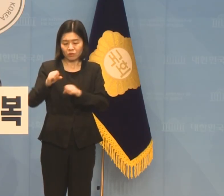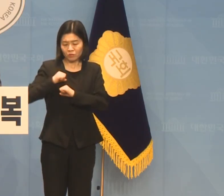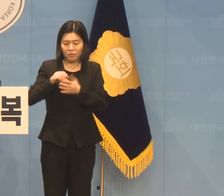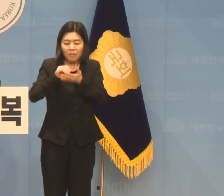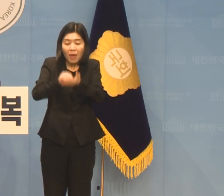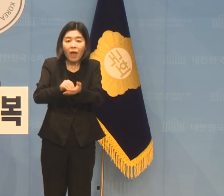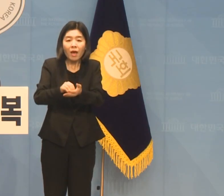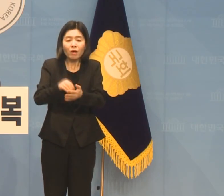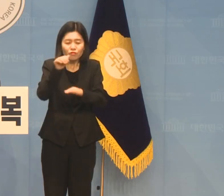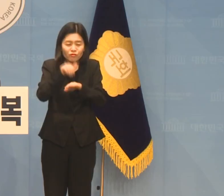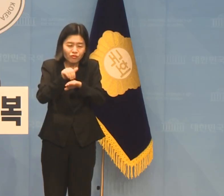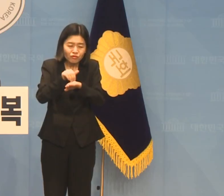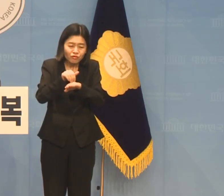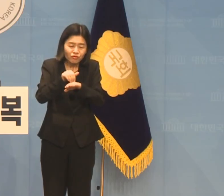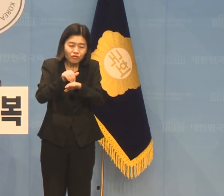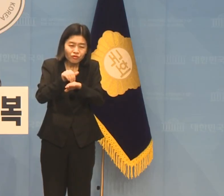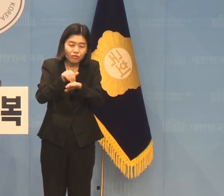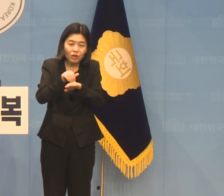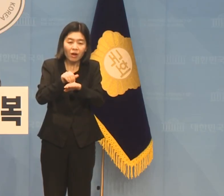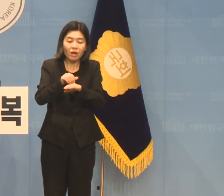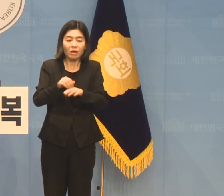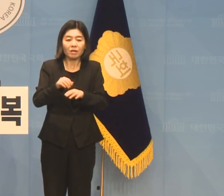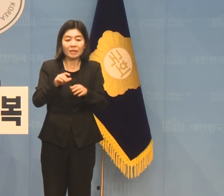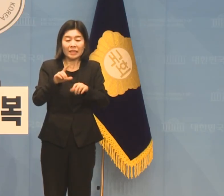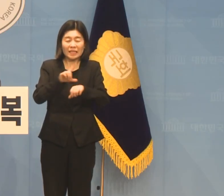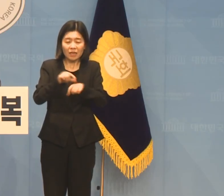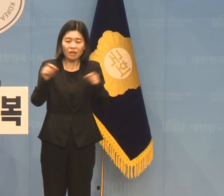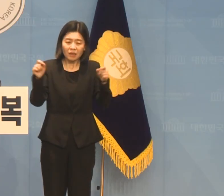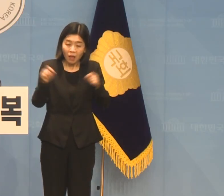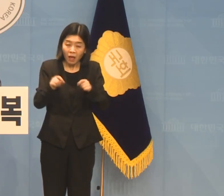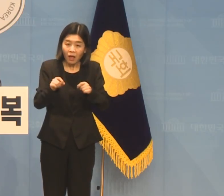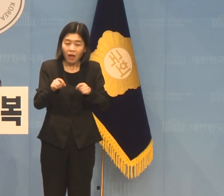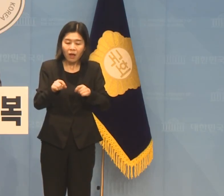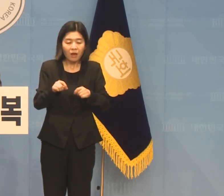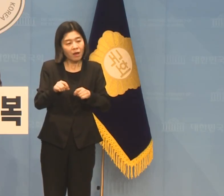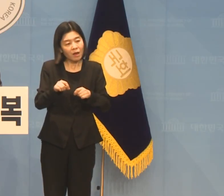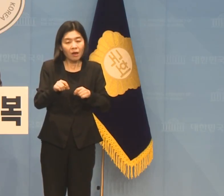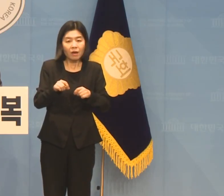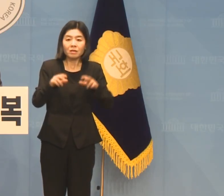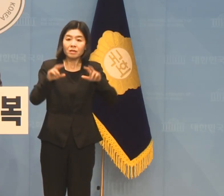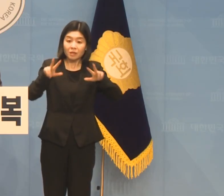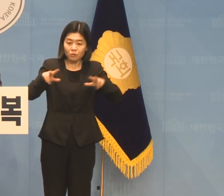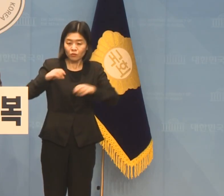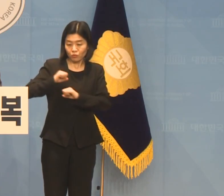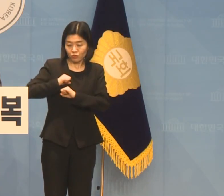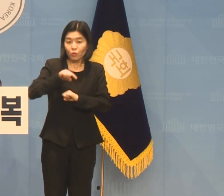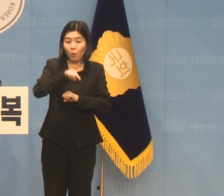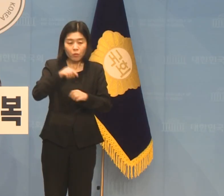초단기 복무제도인데 군대가 부대에 견학가는 곳으로 생각하고 있는 겁니까?